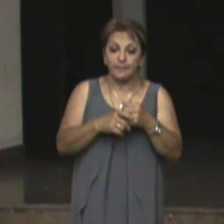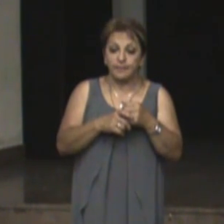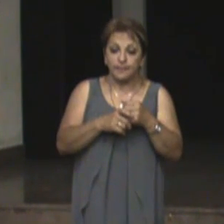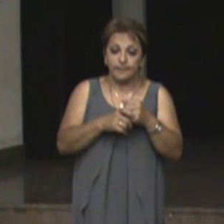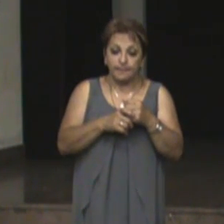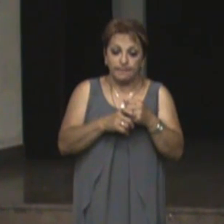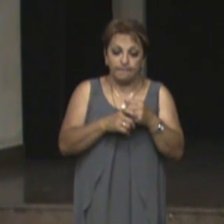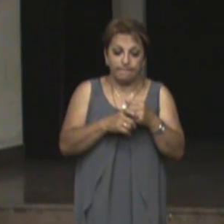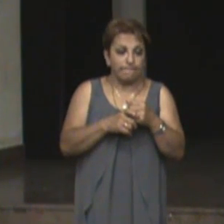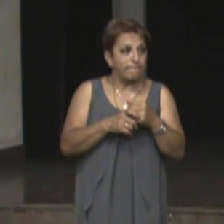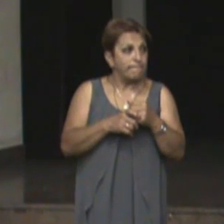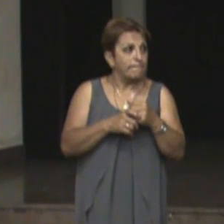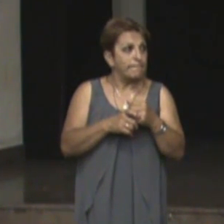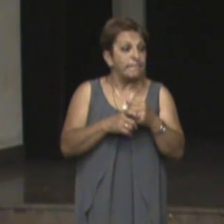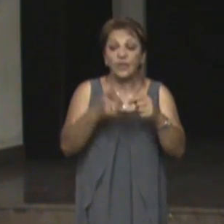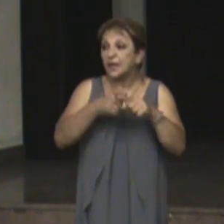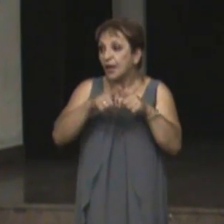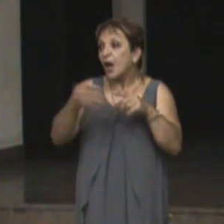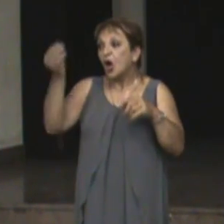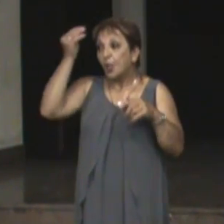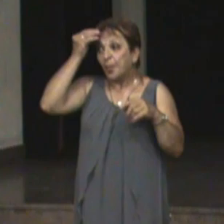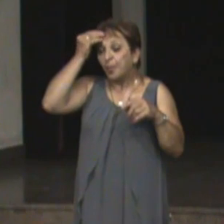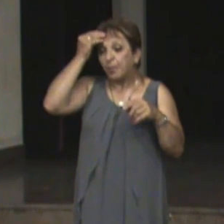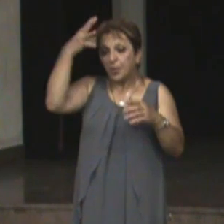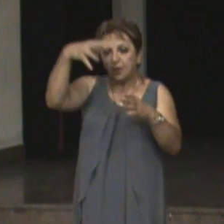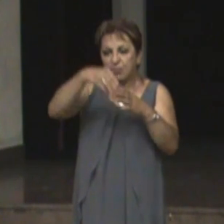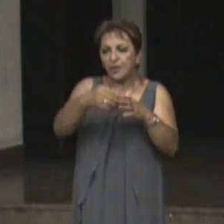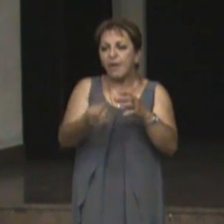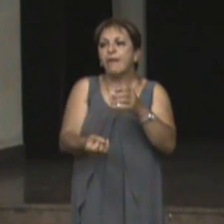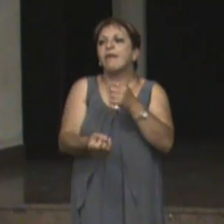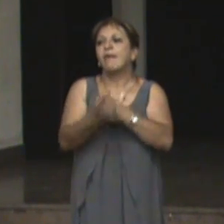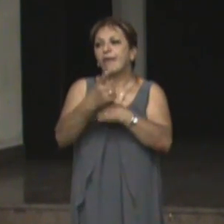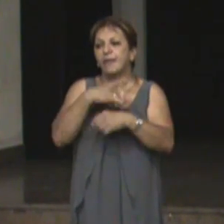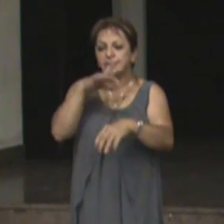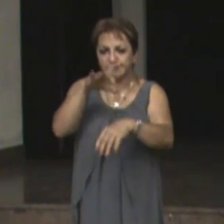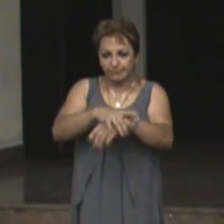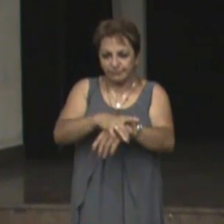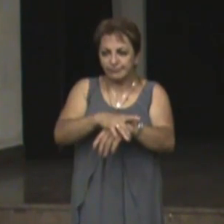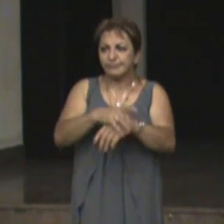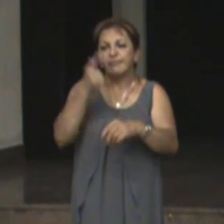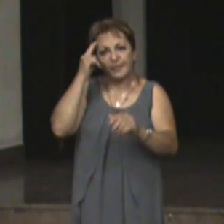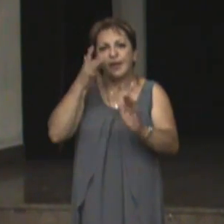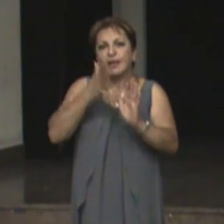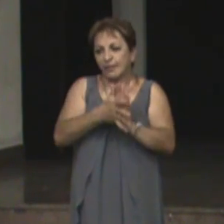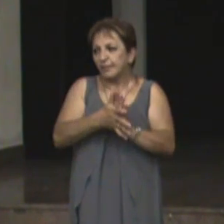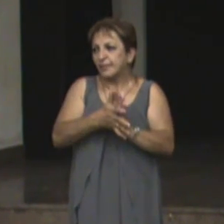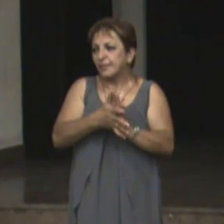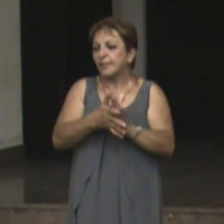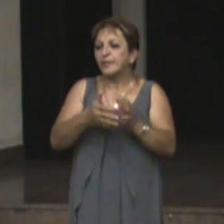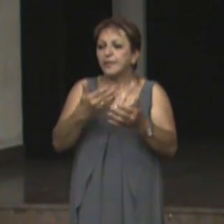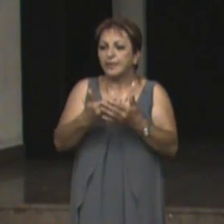այս մտքի վրա ինձ բռնացնելով, ես գալիս եմ կրկին ու կրկին այն եզրահանգմանը,